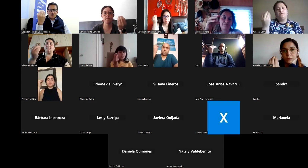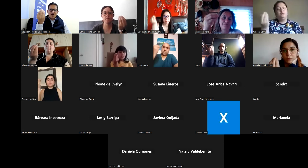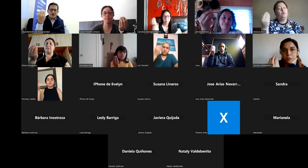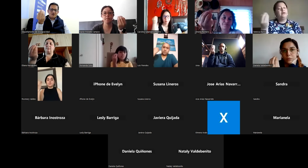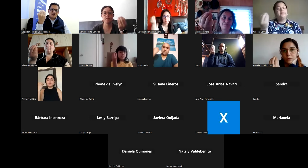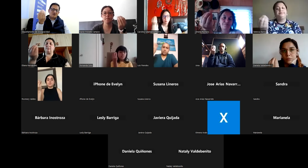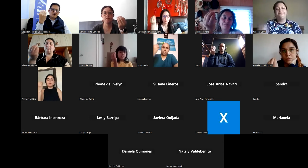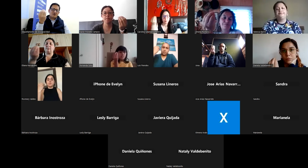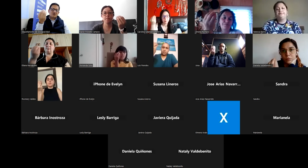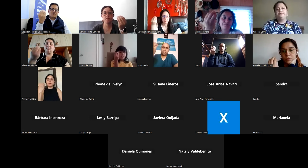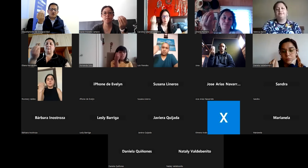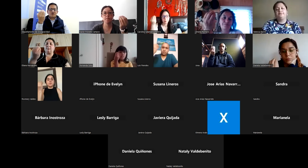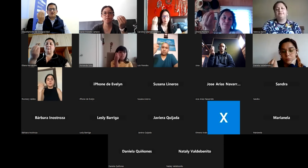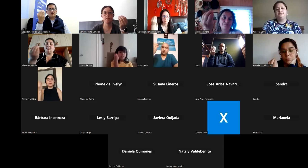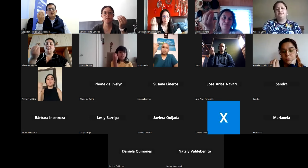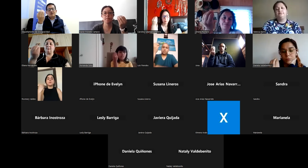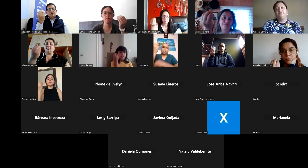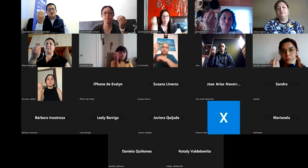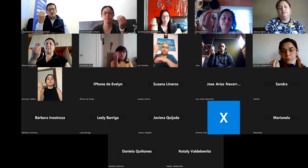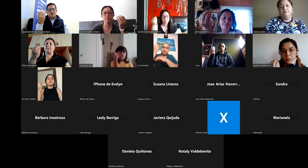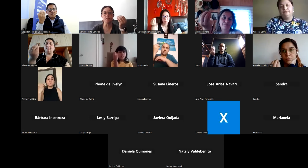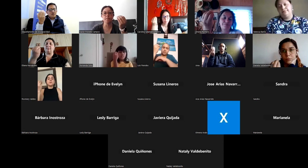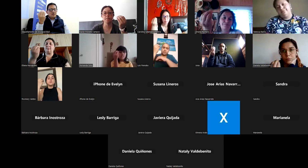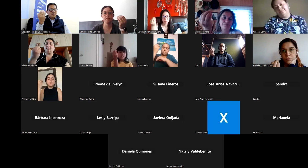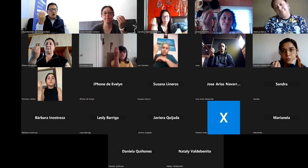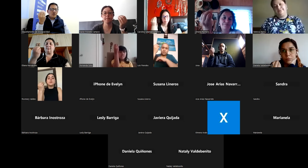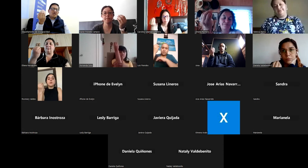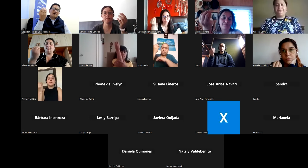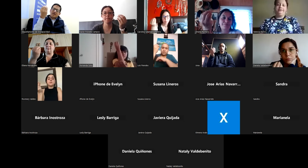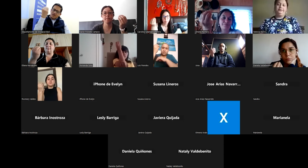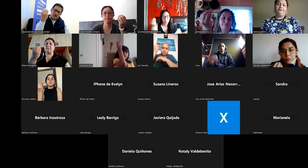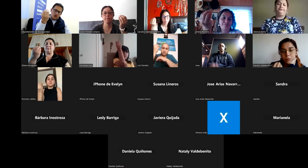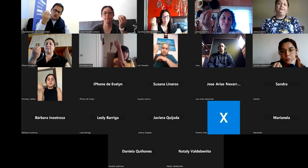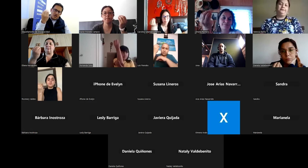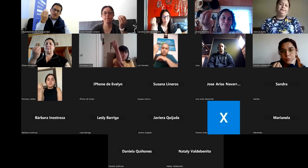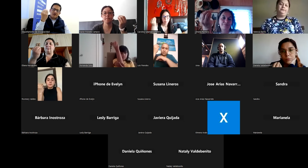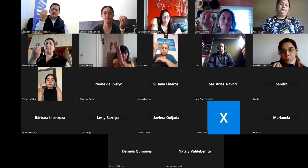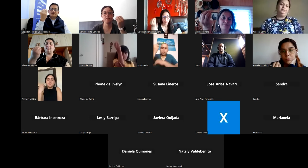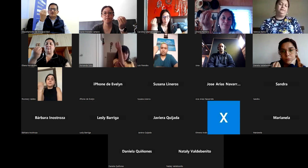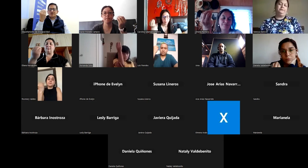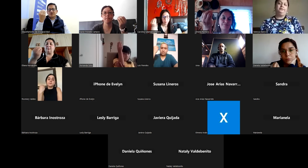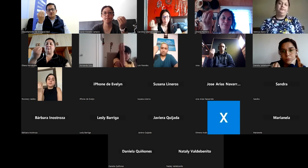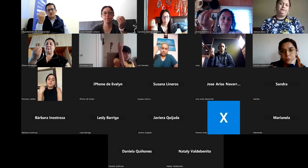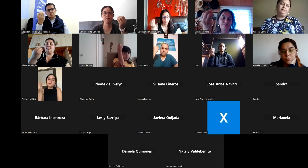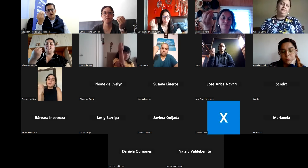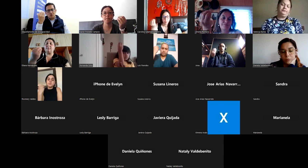bueno ¿cierto? cuando es bueno ¿cierto? la comida estaba rica estaba muy buena ¿cierto? buena